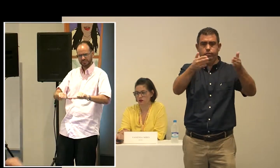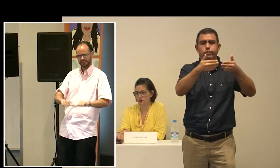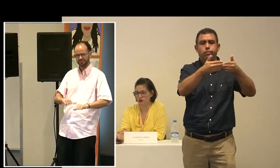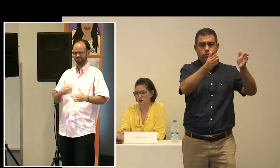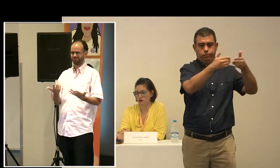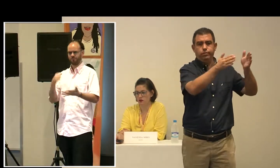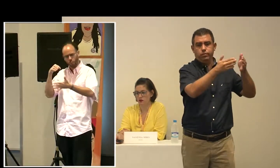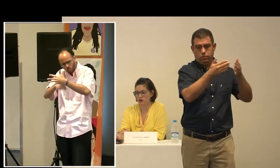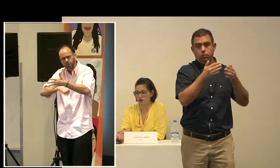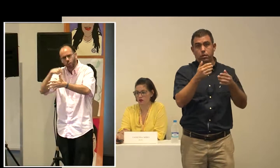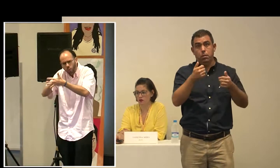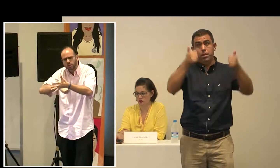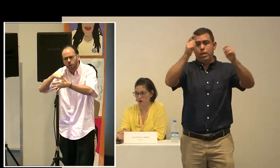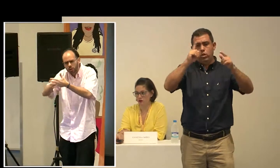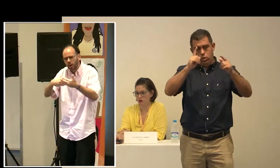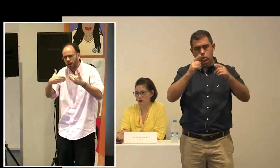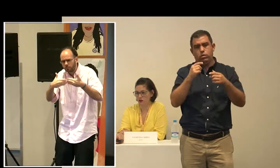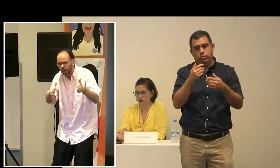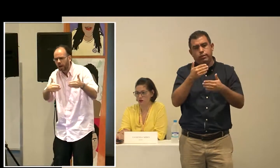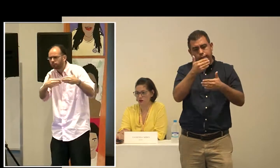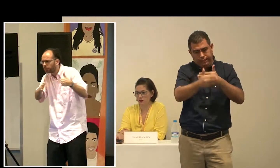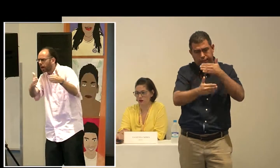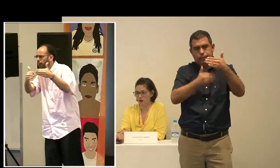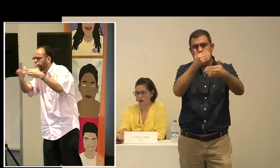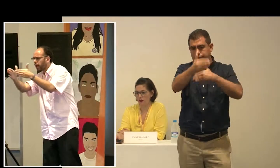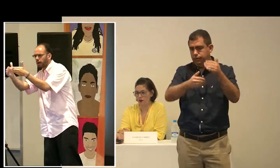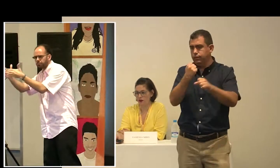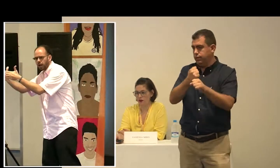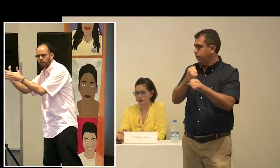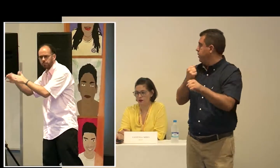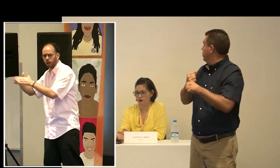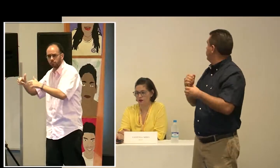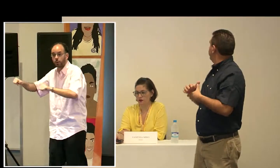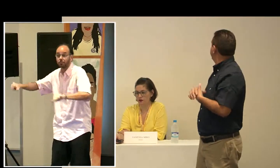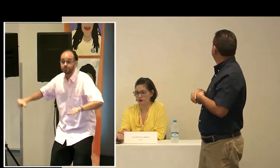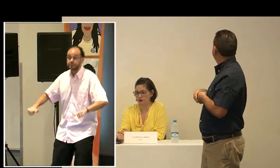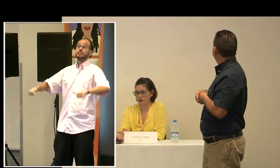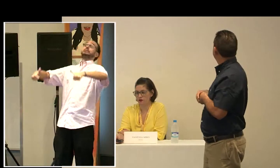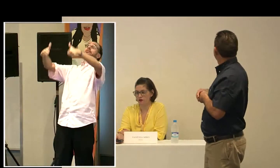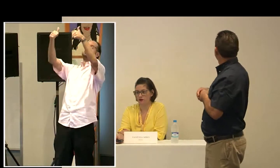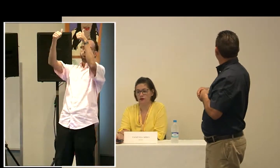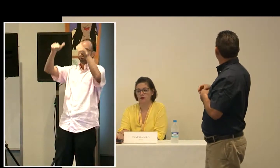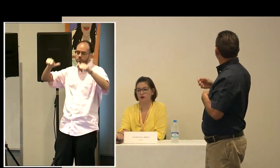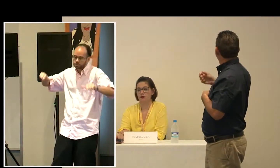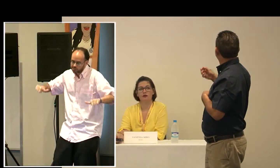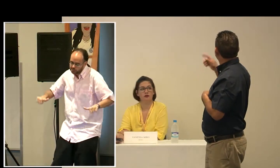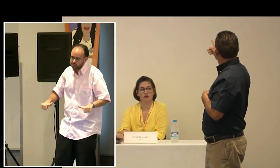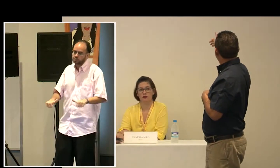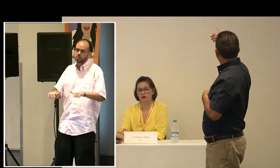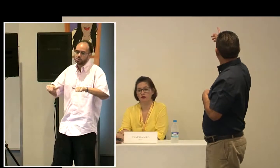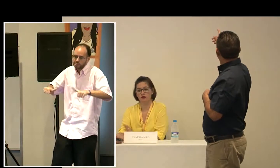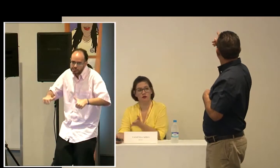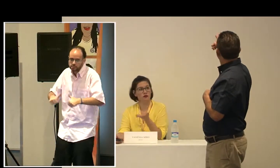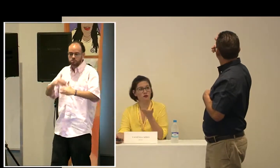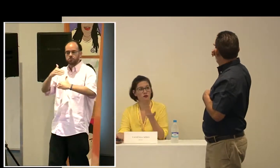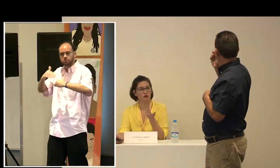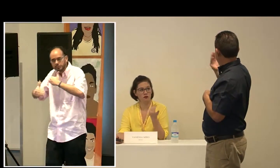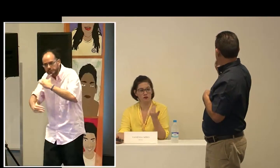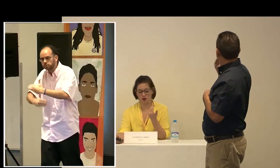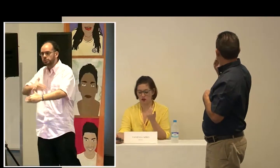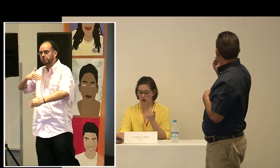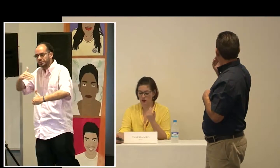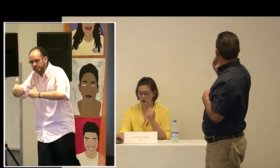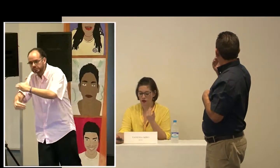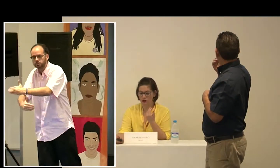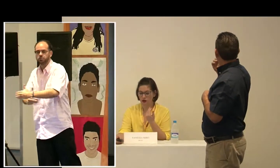E muitas pessoas pensam que a associação está perdendo força, mas na verdade com a nossa luta a gente está conseguindo,